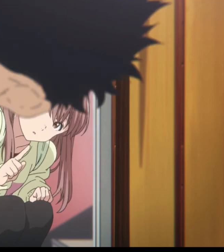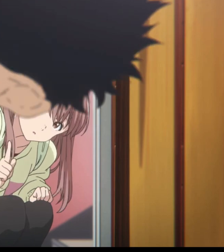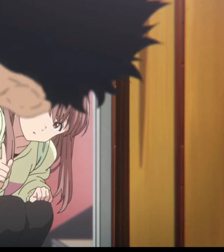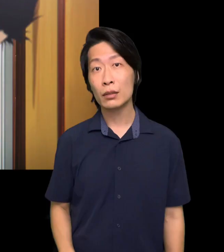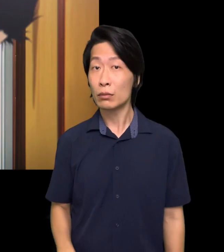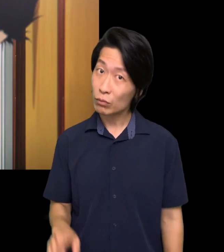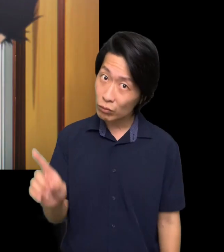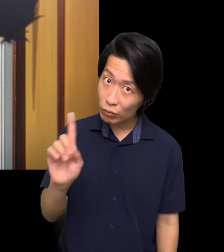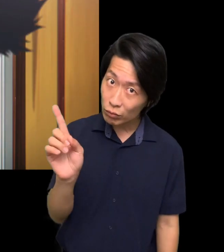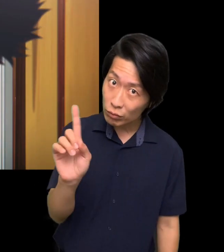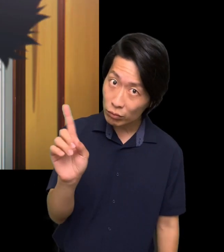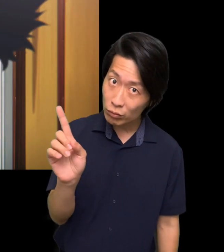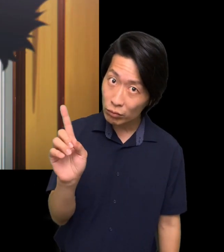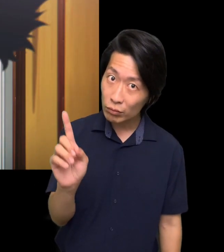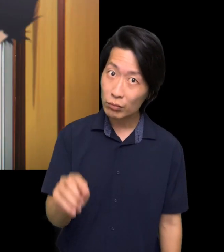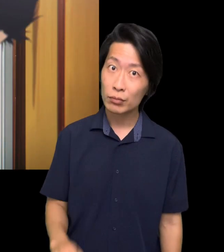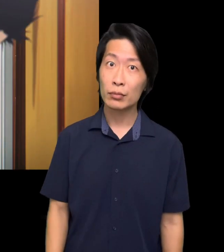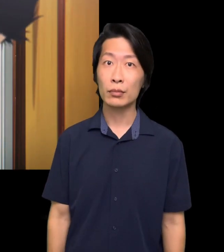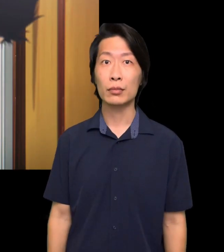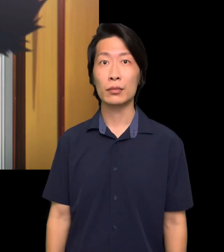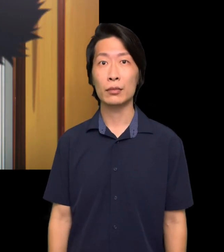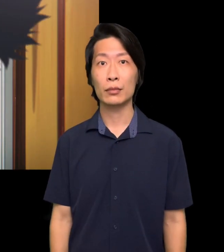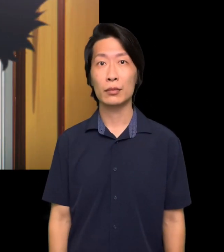たの？どうしたの？